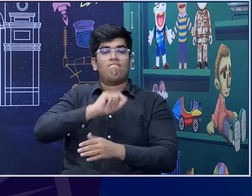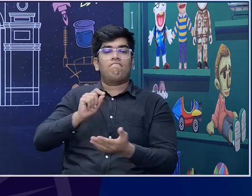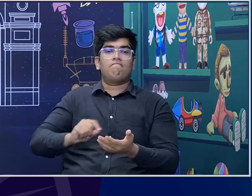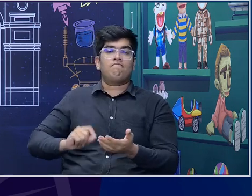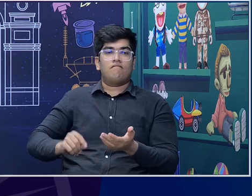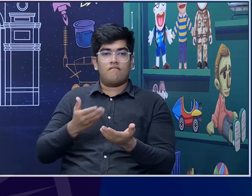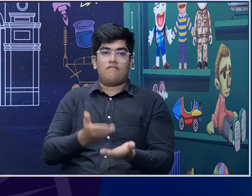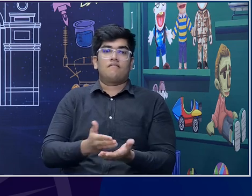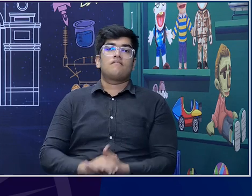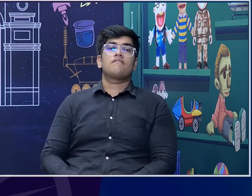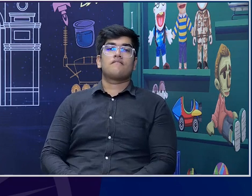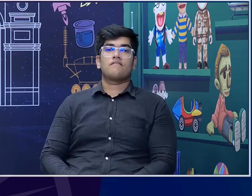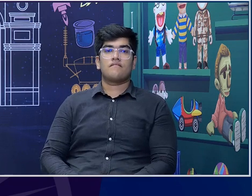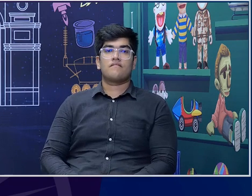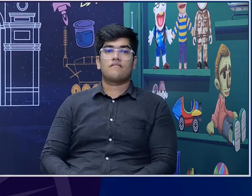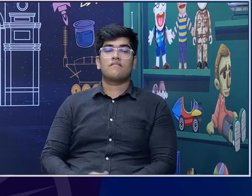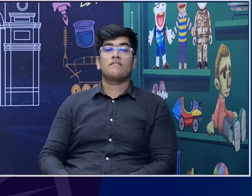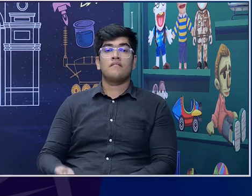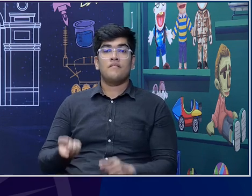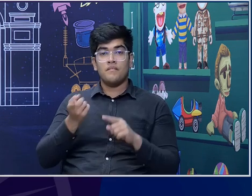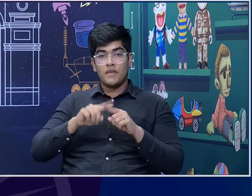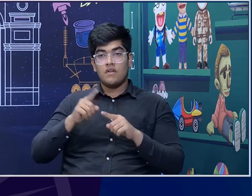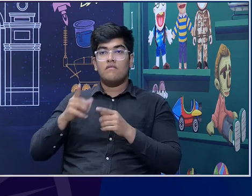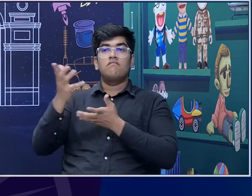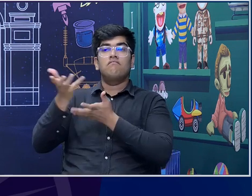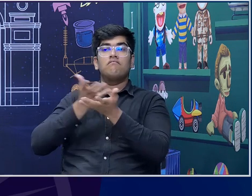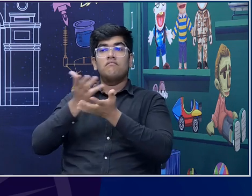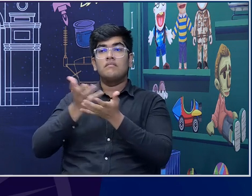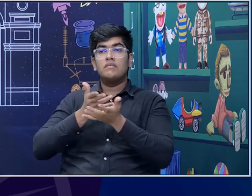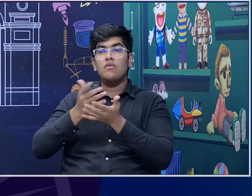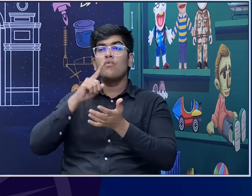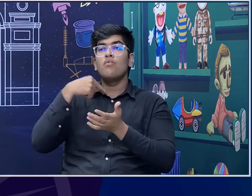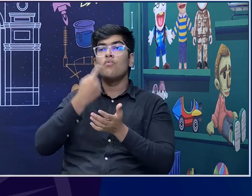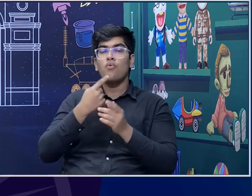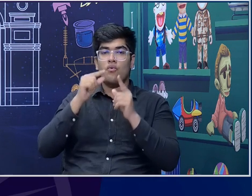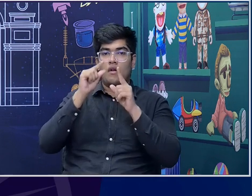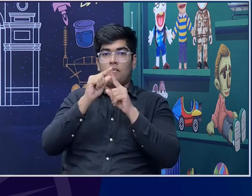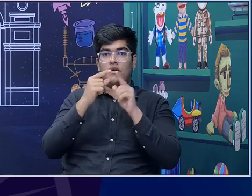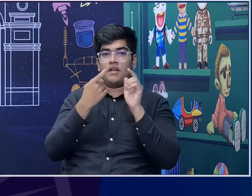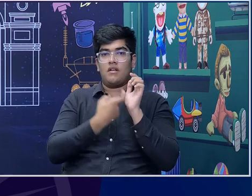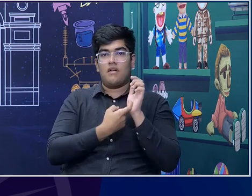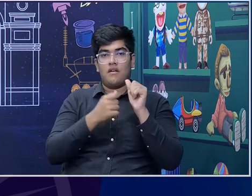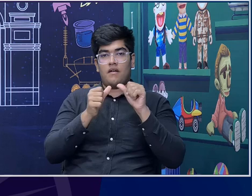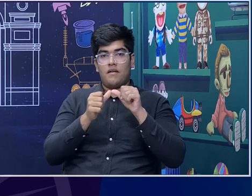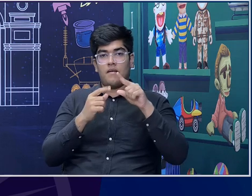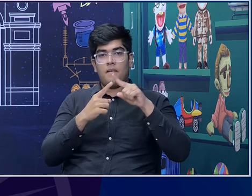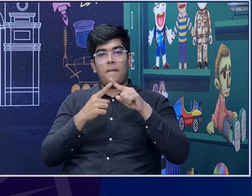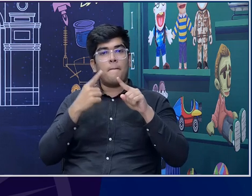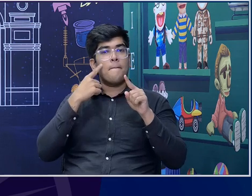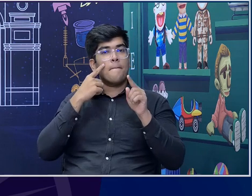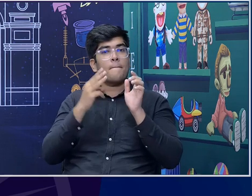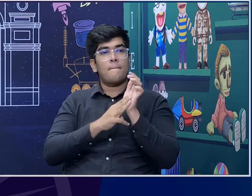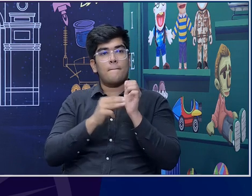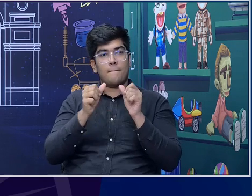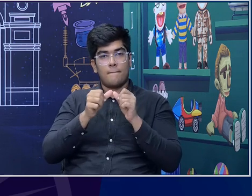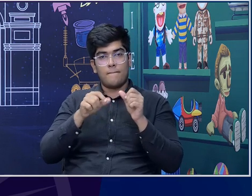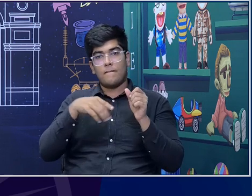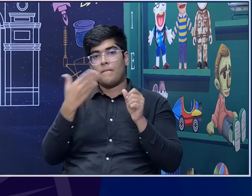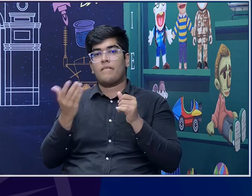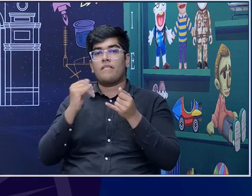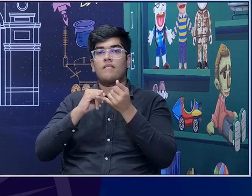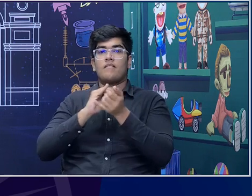बात कर रही है भेट वारता है वो कर रही है प्रतीमा शर्मा जी तो जैसे अब हम बात करेंगे कि उनका परिवार में